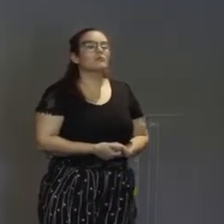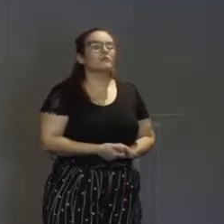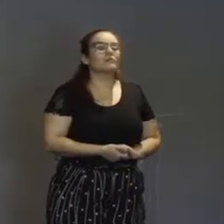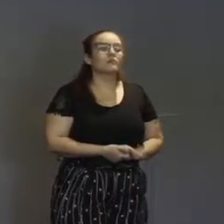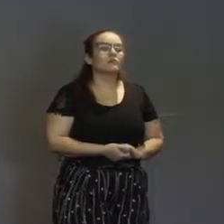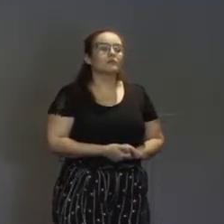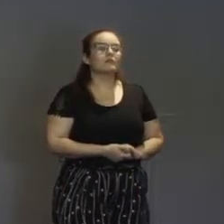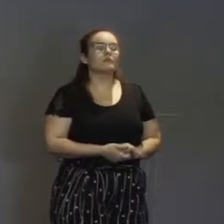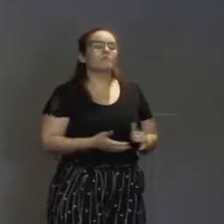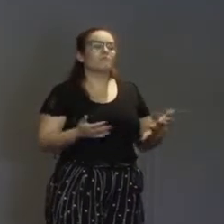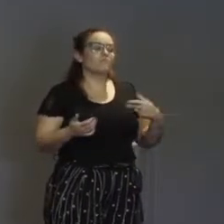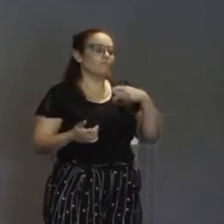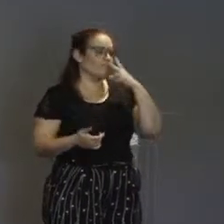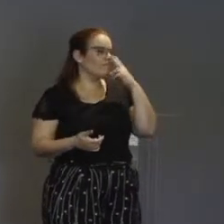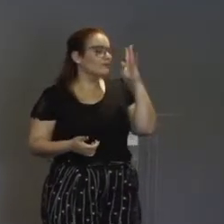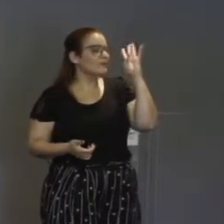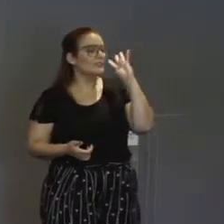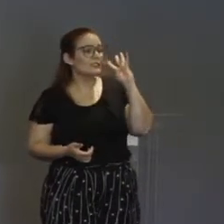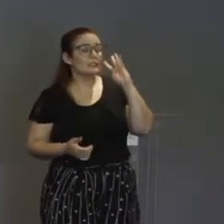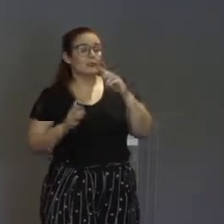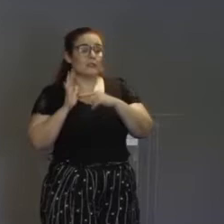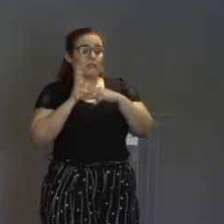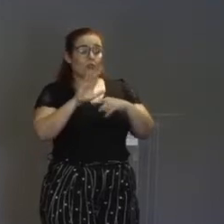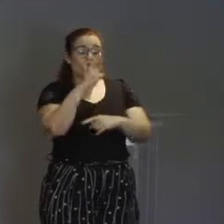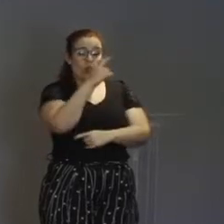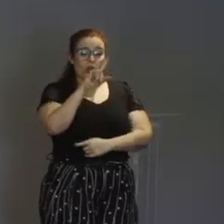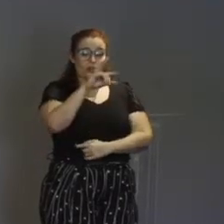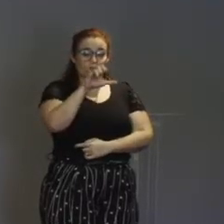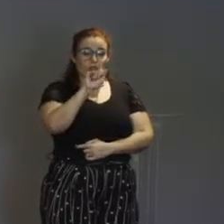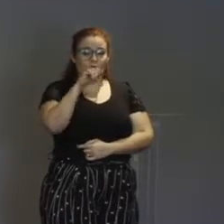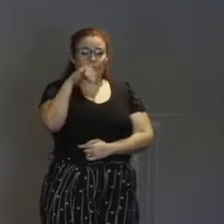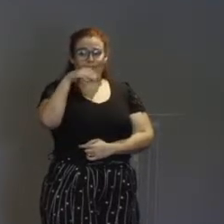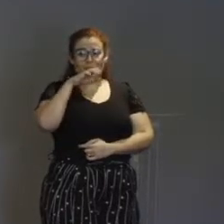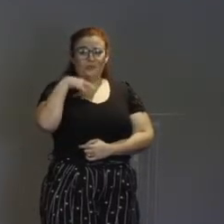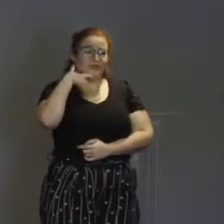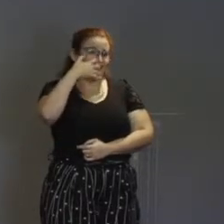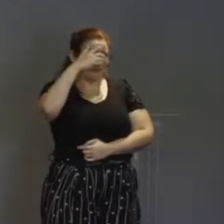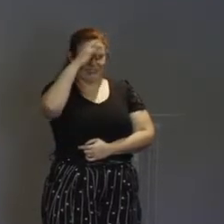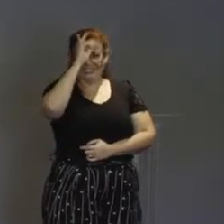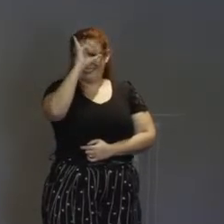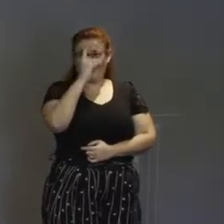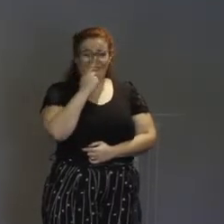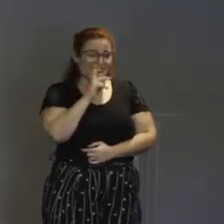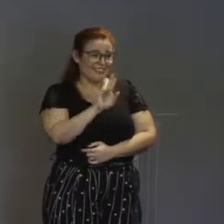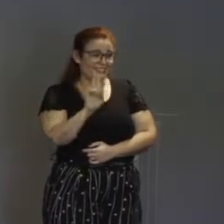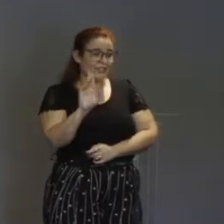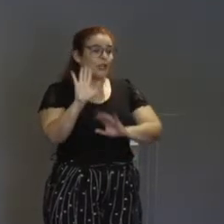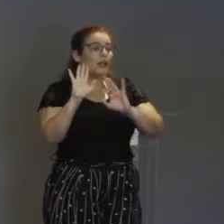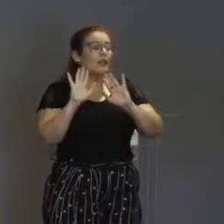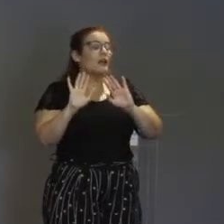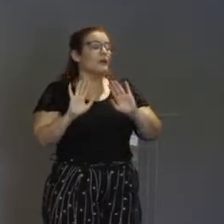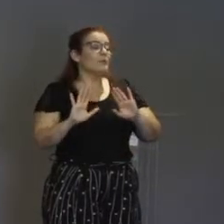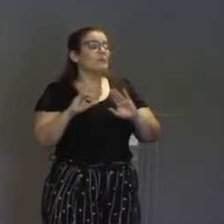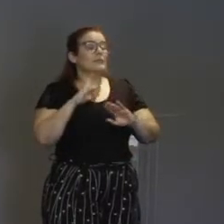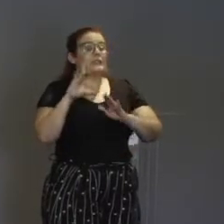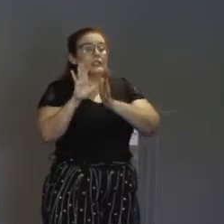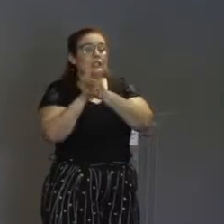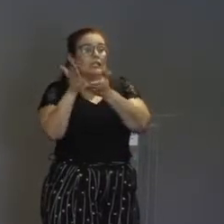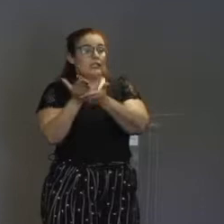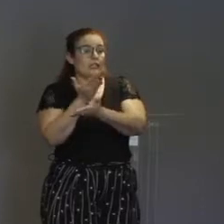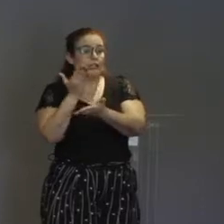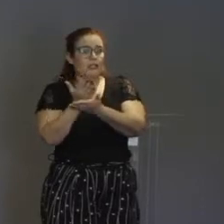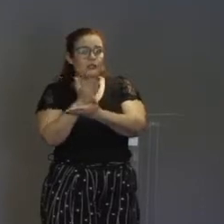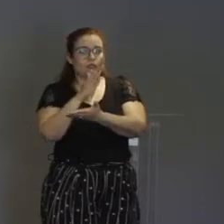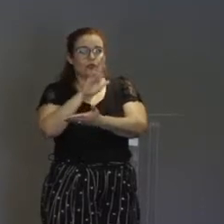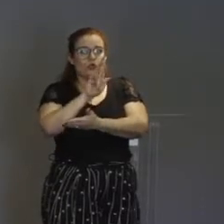eu acho muito bacana uma outra representação do Jaime Lerner, é inevitável falar de Jaime Lerner, porque ele tem um livro, inclusive, para urbanismo